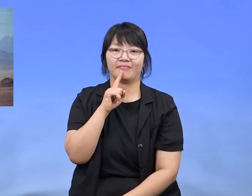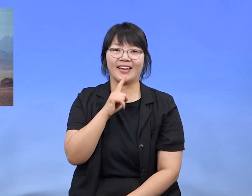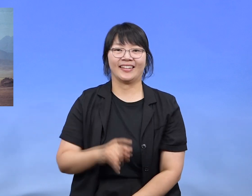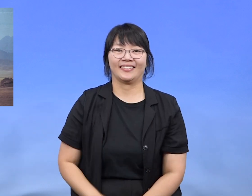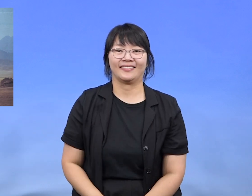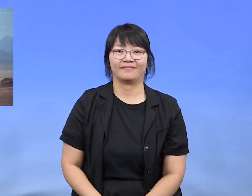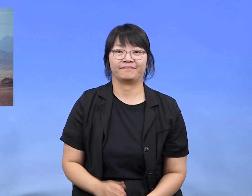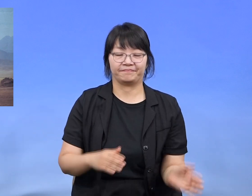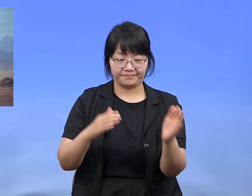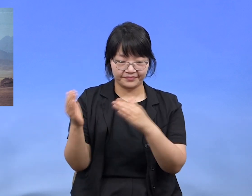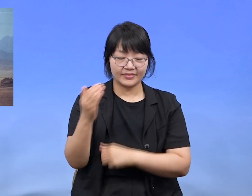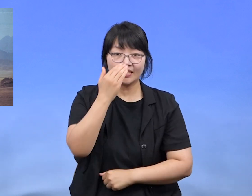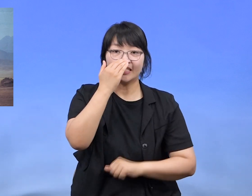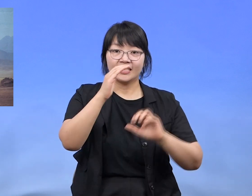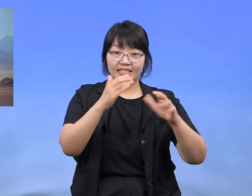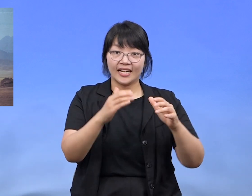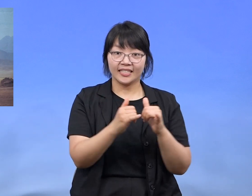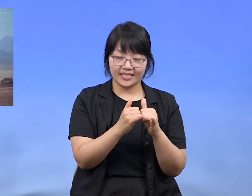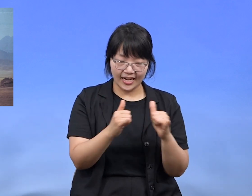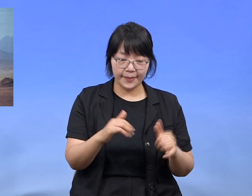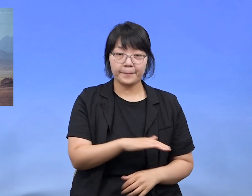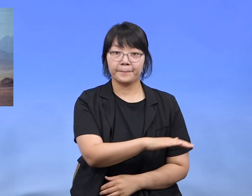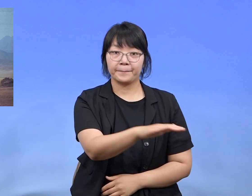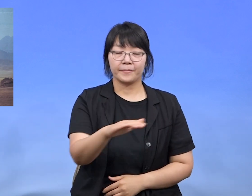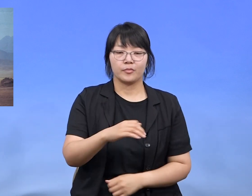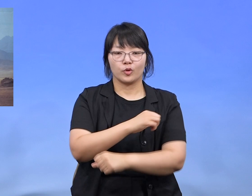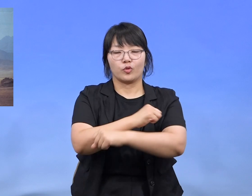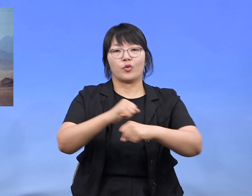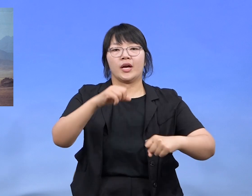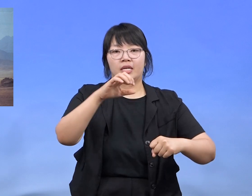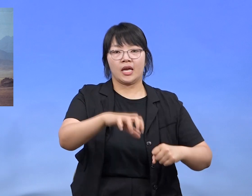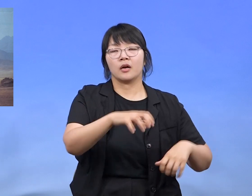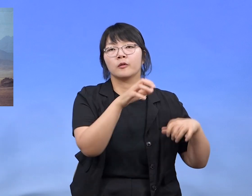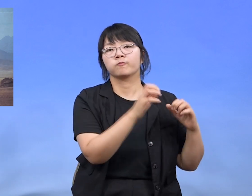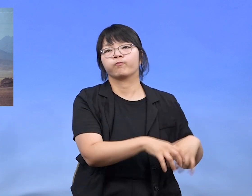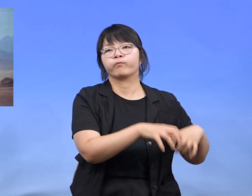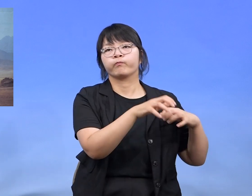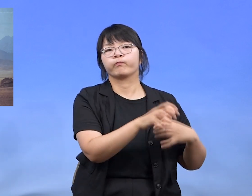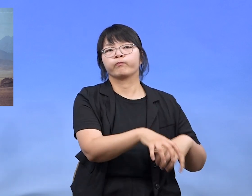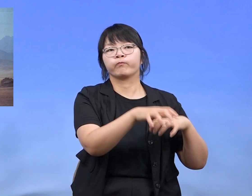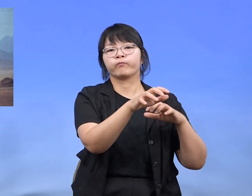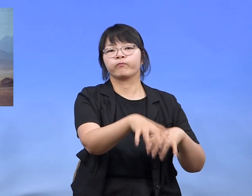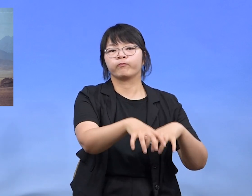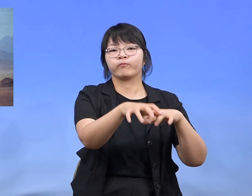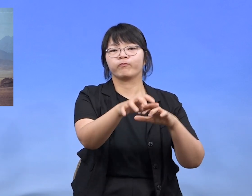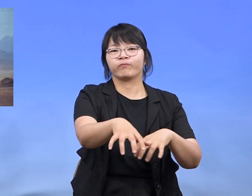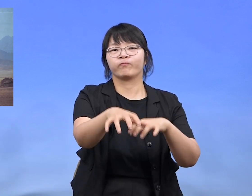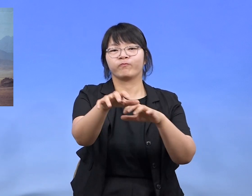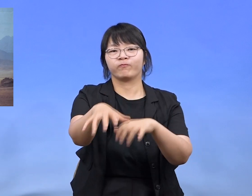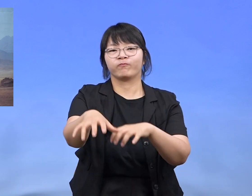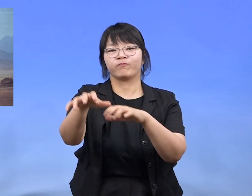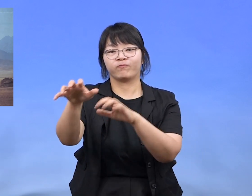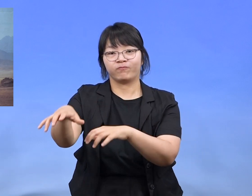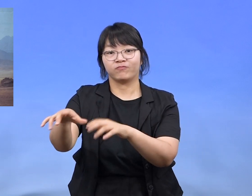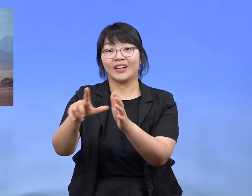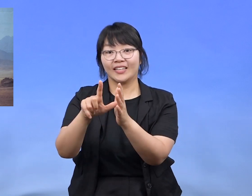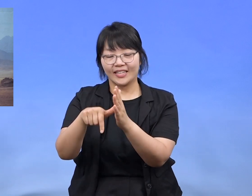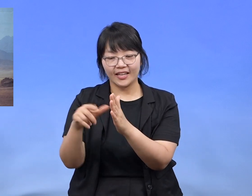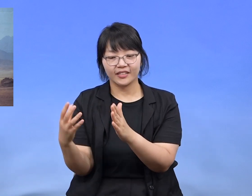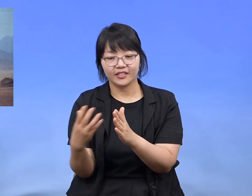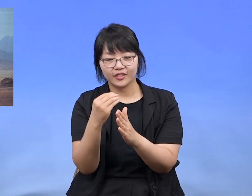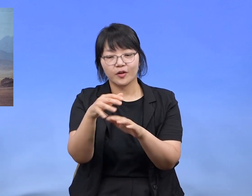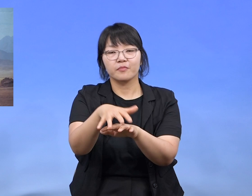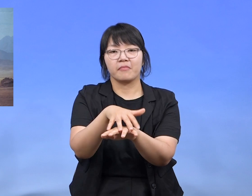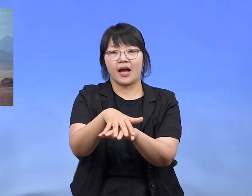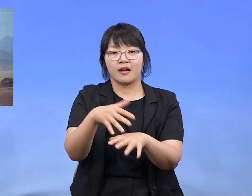이스라엘 백성들이 광야를 행진하면서도 반드시 갖고 다닐 거룩한 성막의 기구들